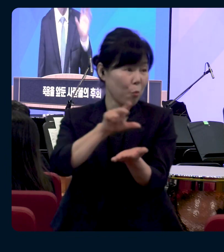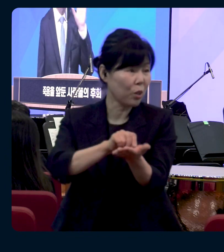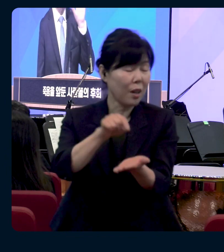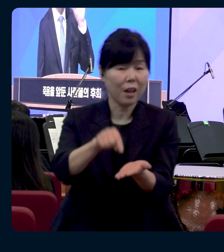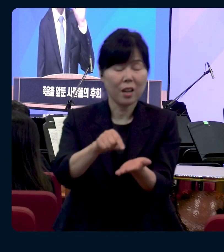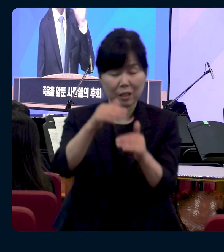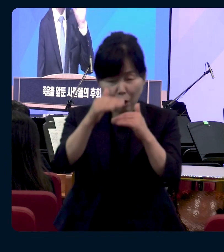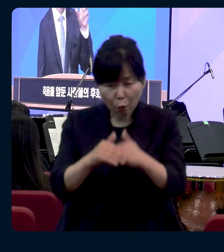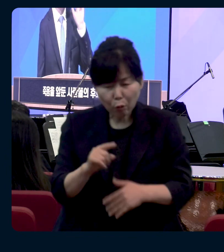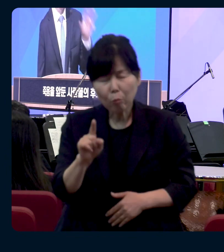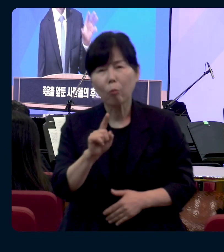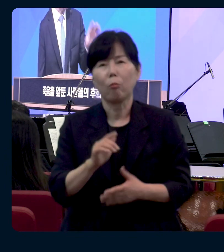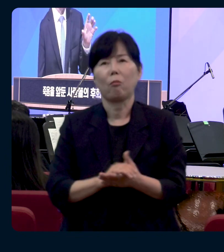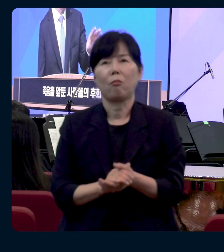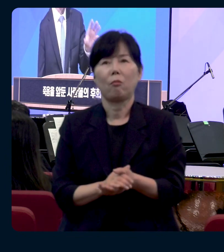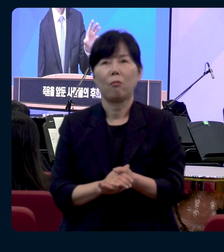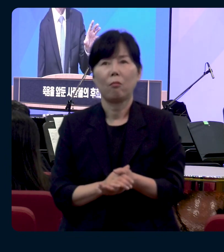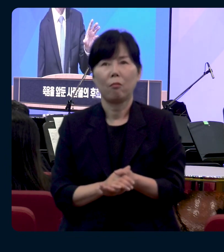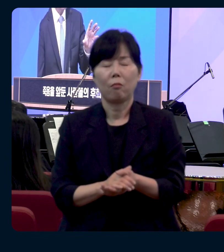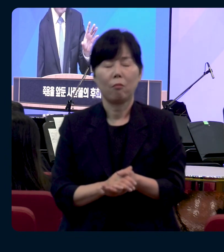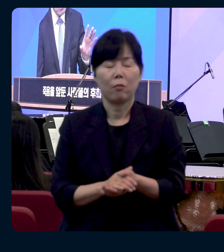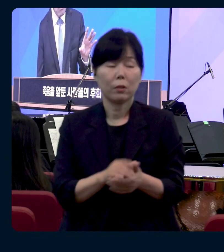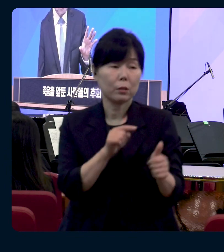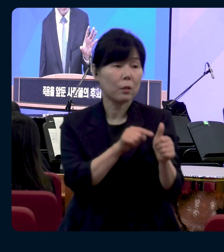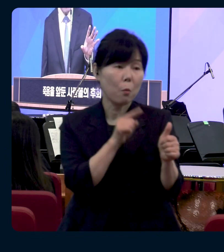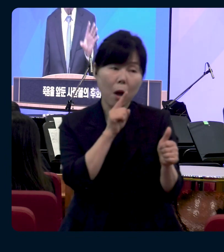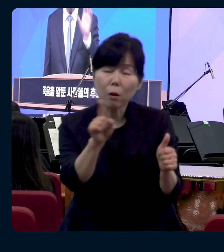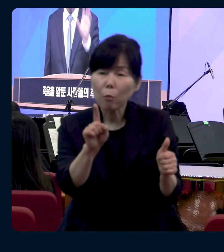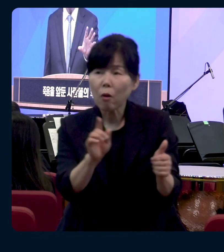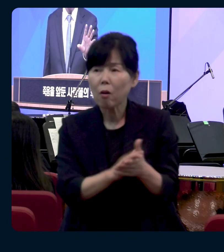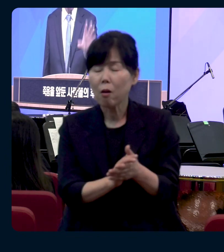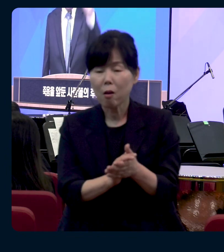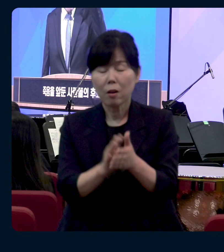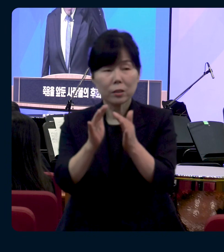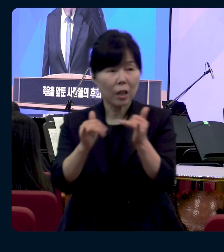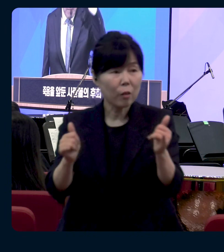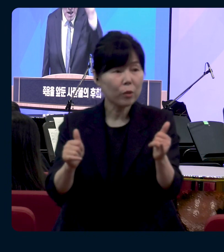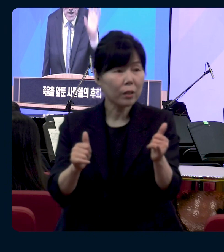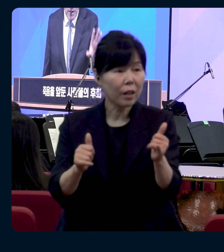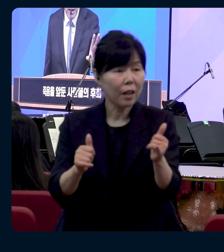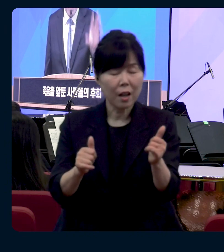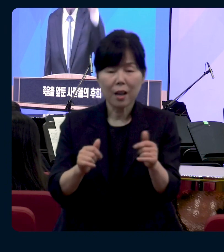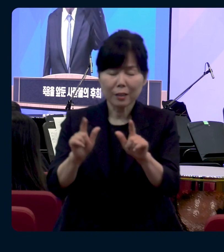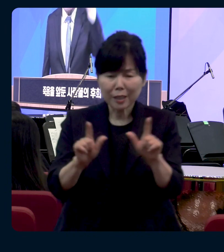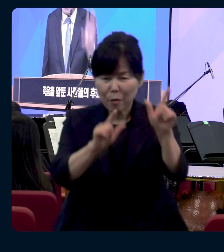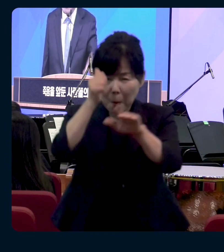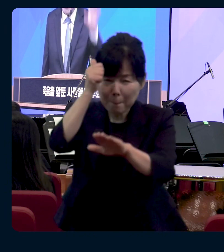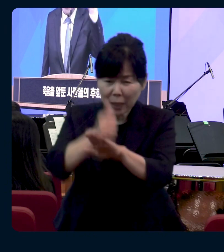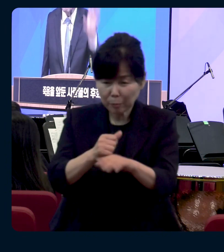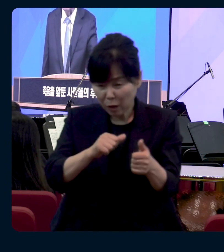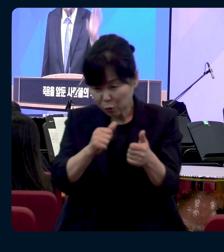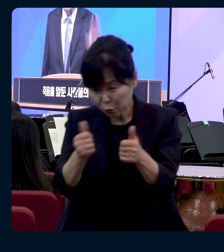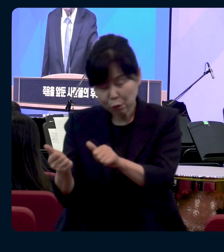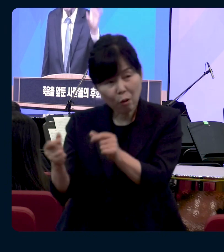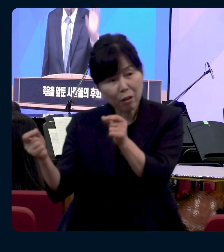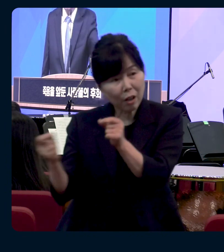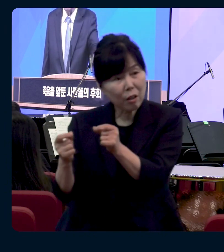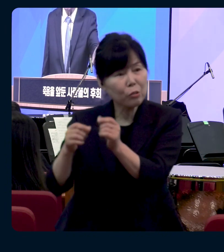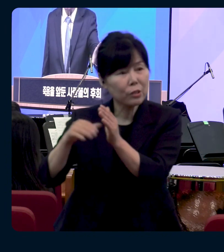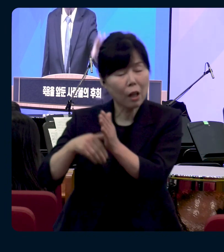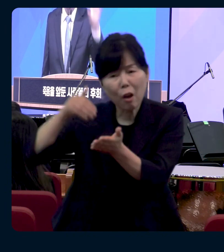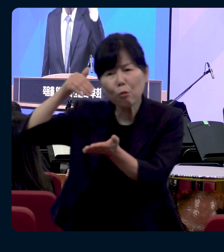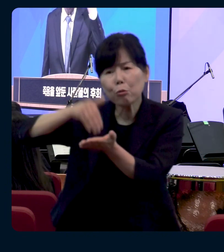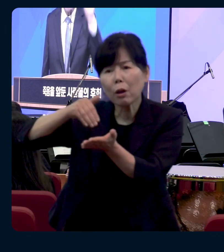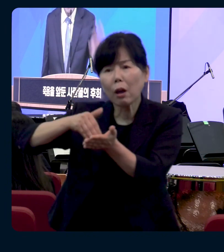보면요, 그 작가가 말하기를 정말 사람들이 그 삶의 마지막에 가장 많이 후회하는 게